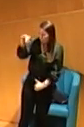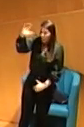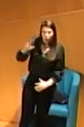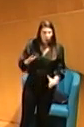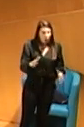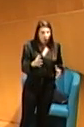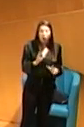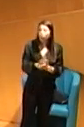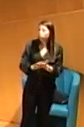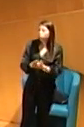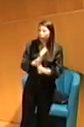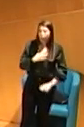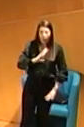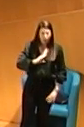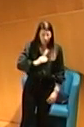Excusez-moi.